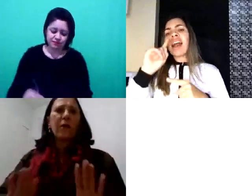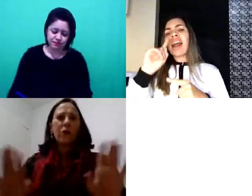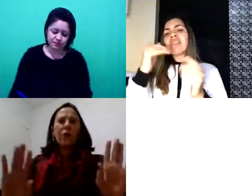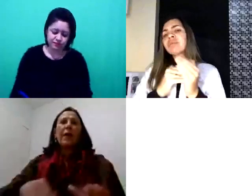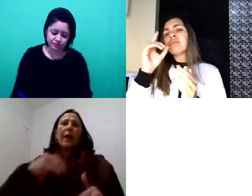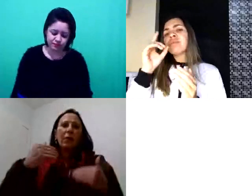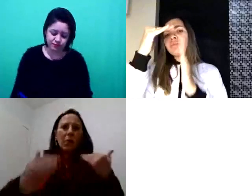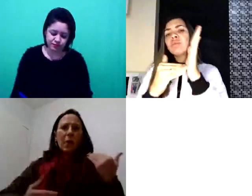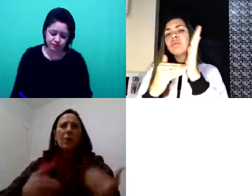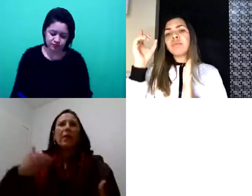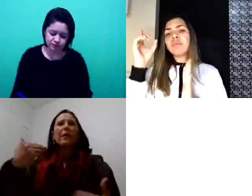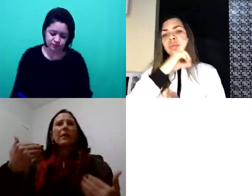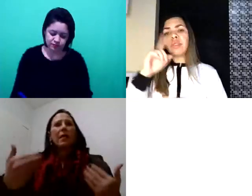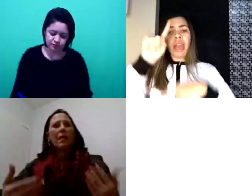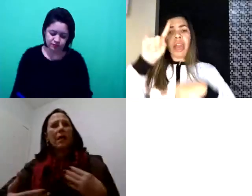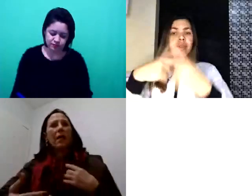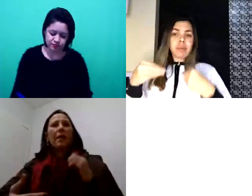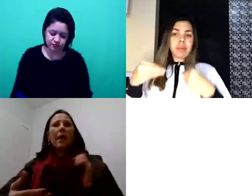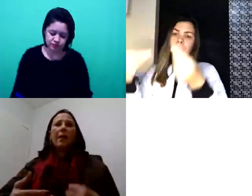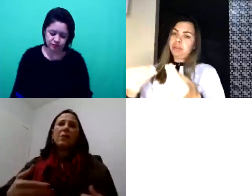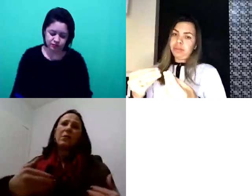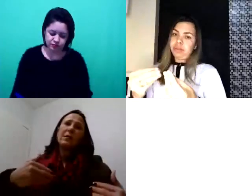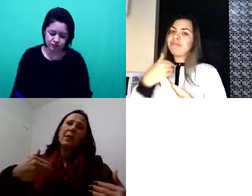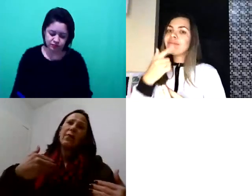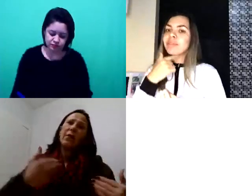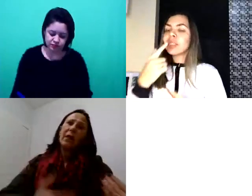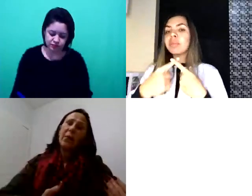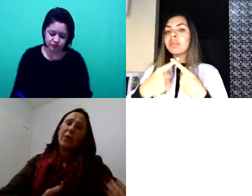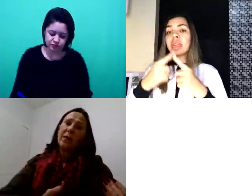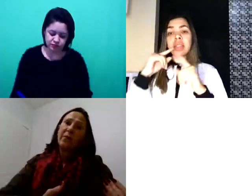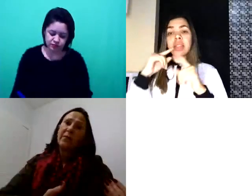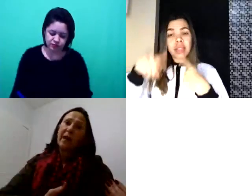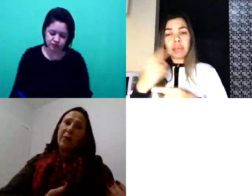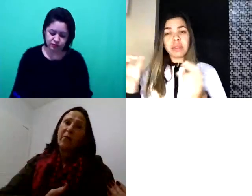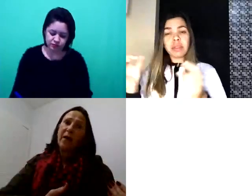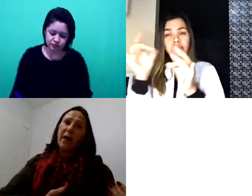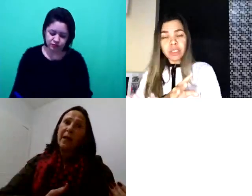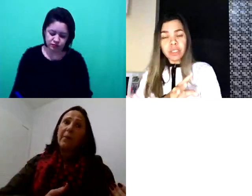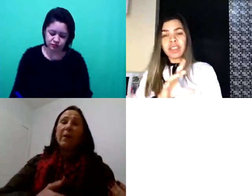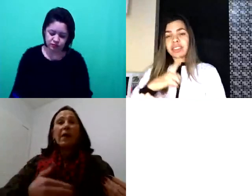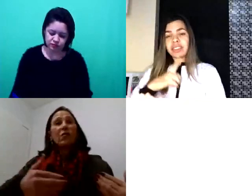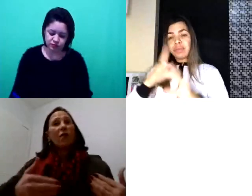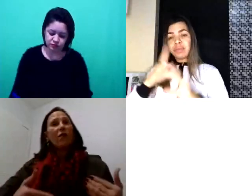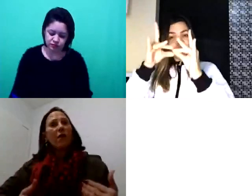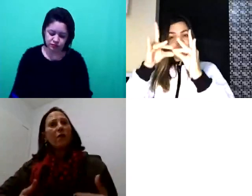que fechou, é toda uma burocracia, e aí, se forem se reprovarem, só